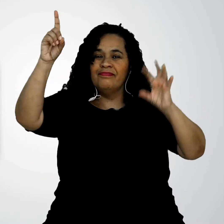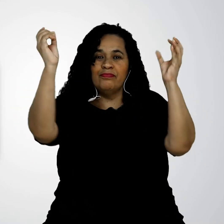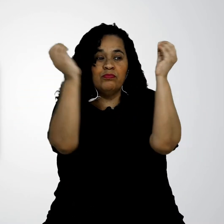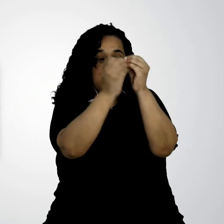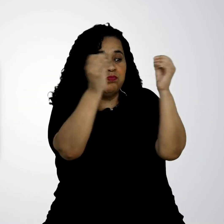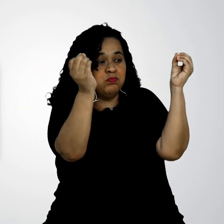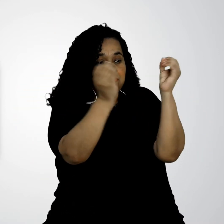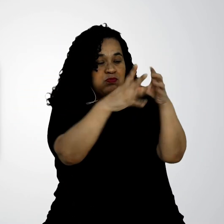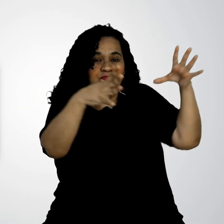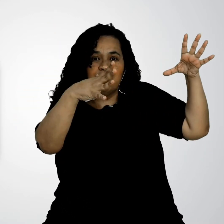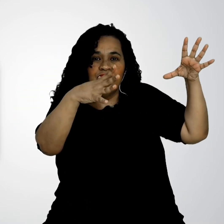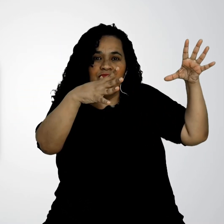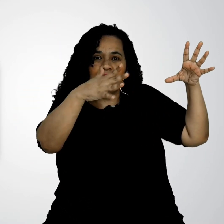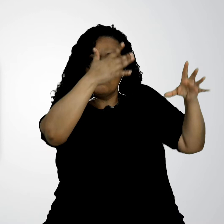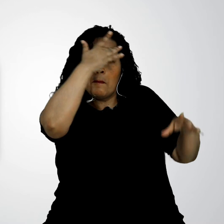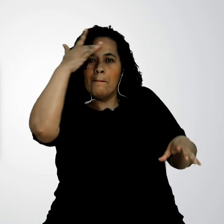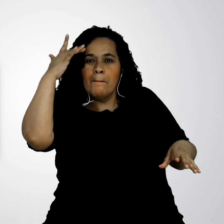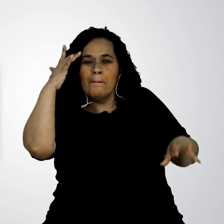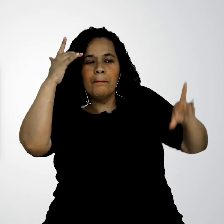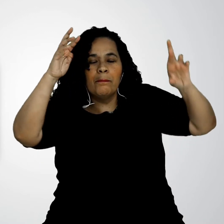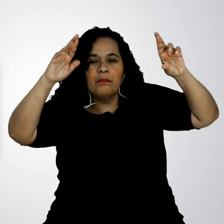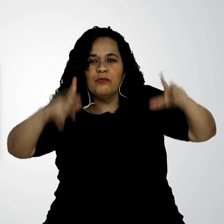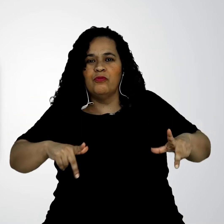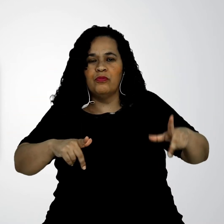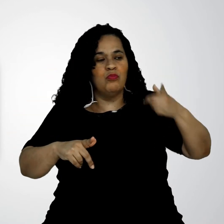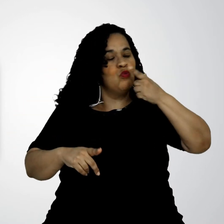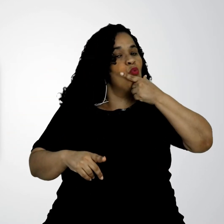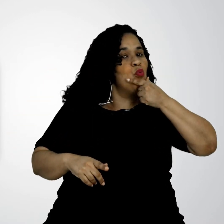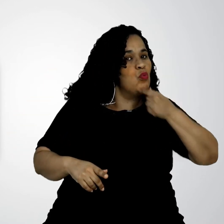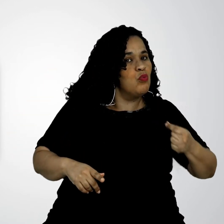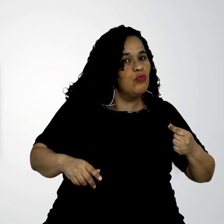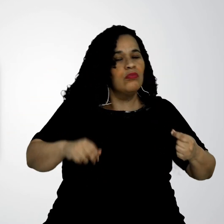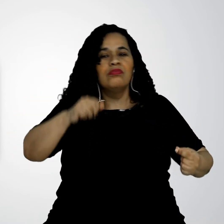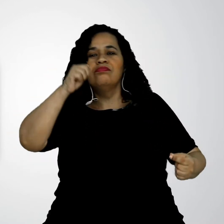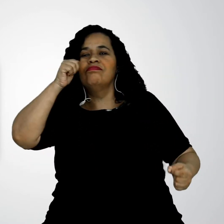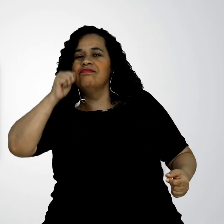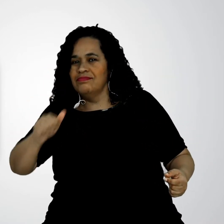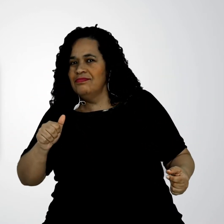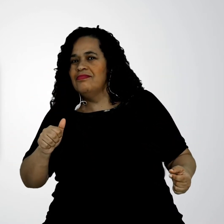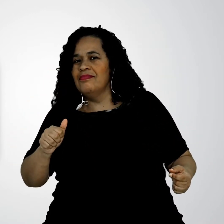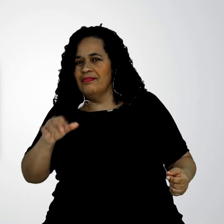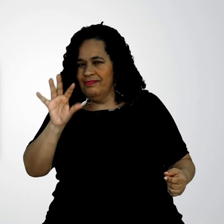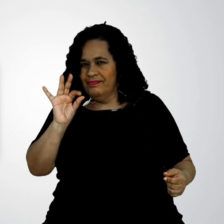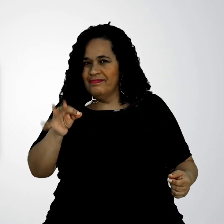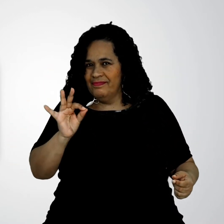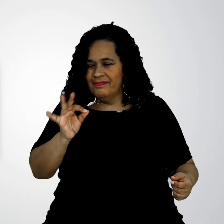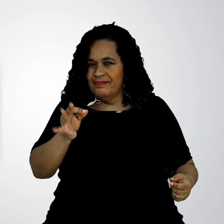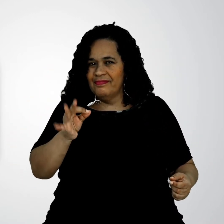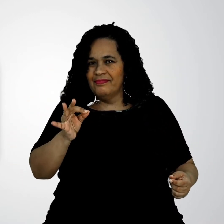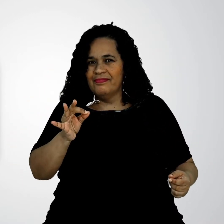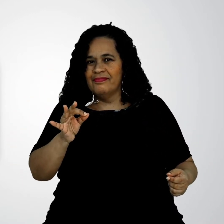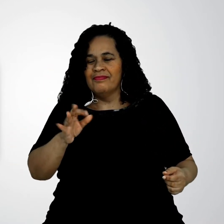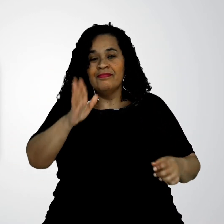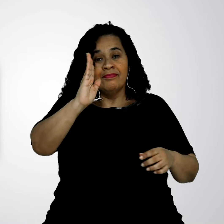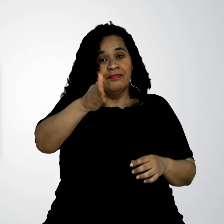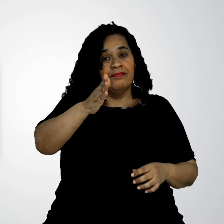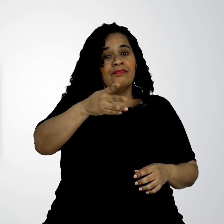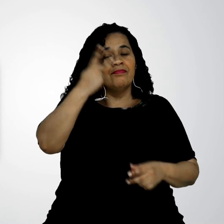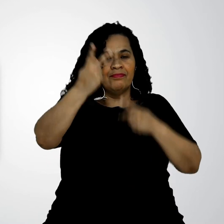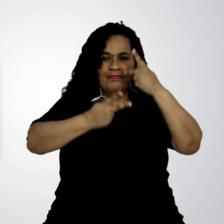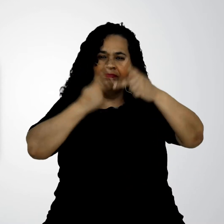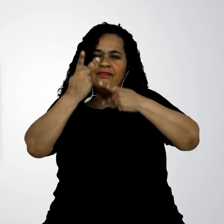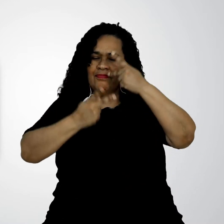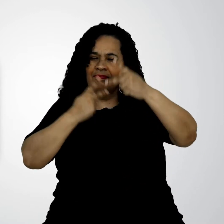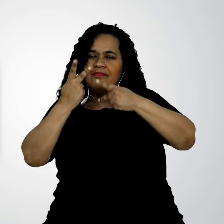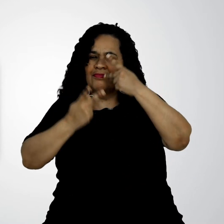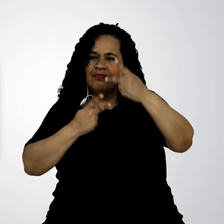uma distinção de homem e mulher. Aquela expressão aqui que é usada, a gente até destacou aqui na lição, que é esse zakar no hebraico,